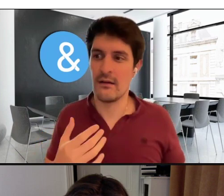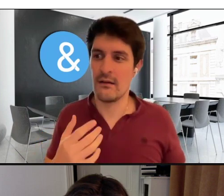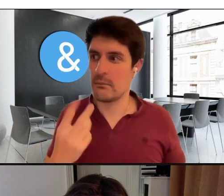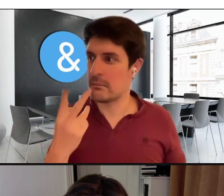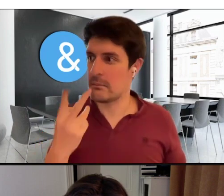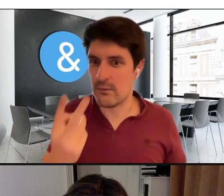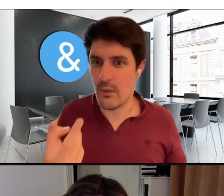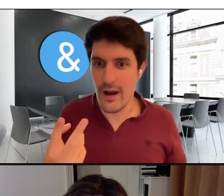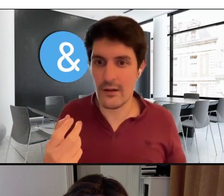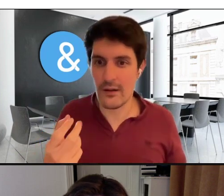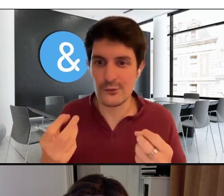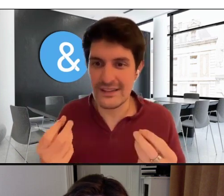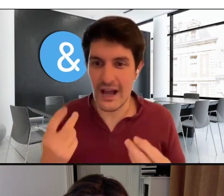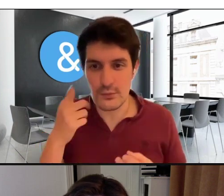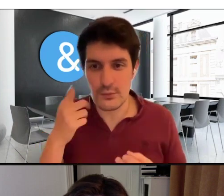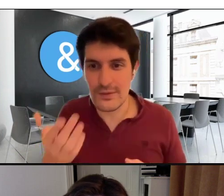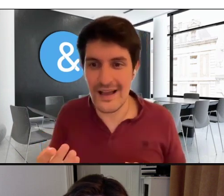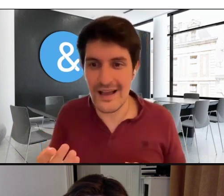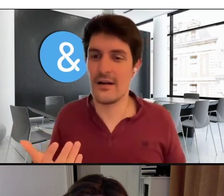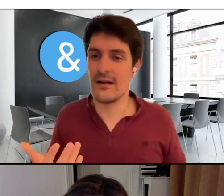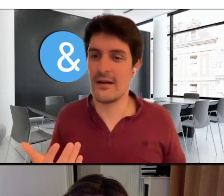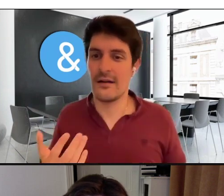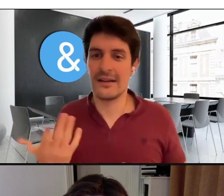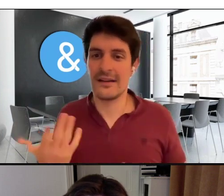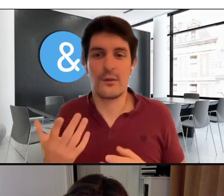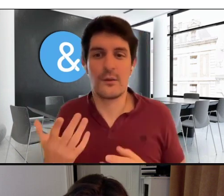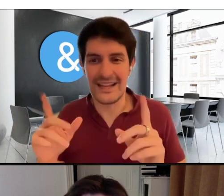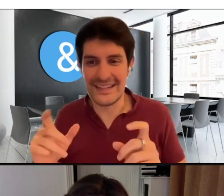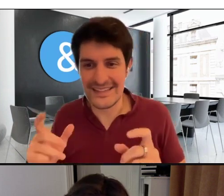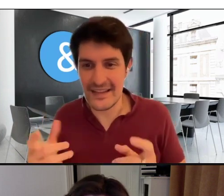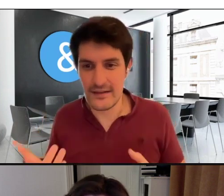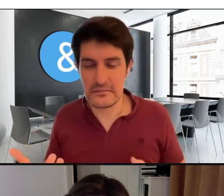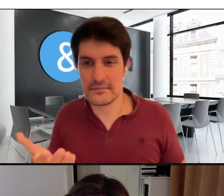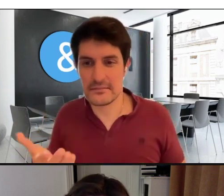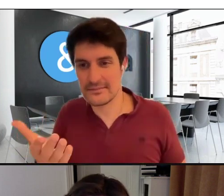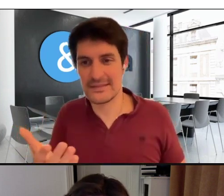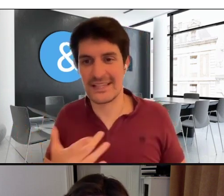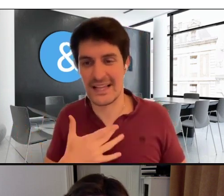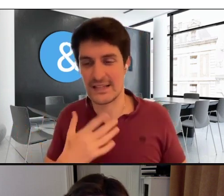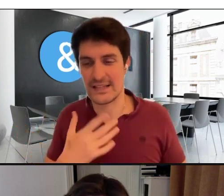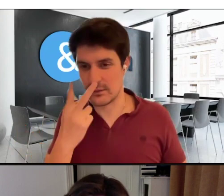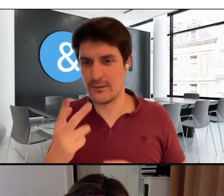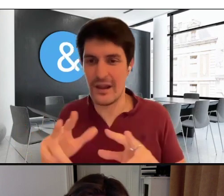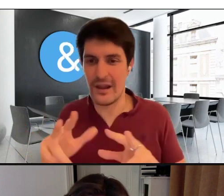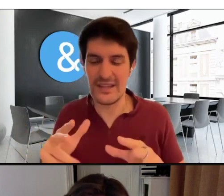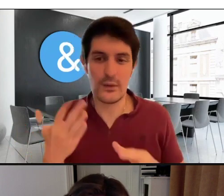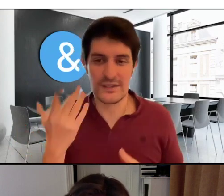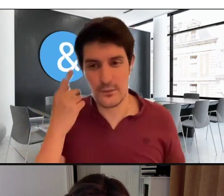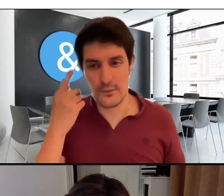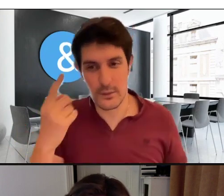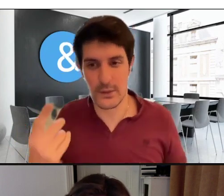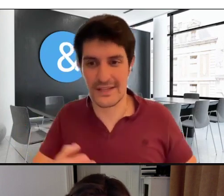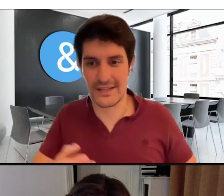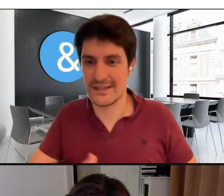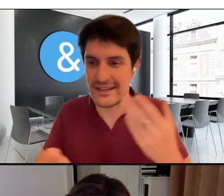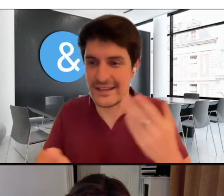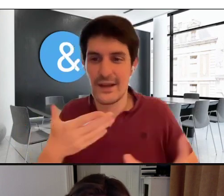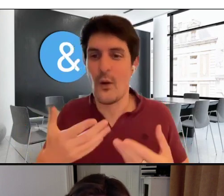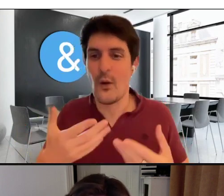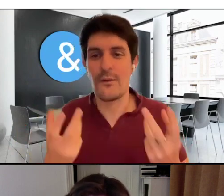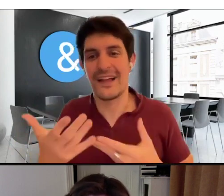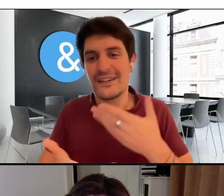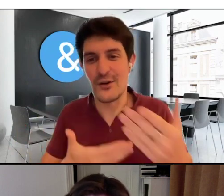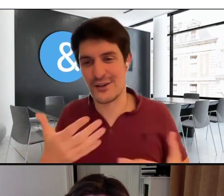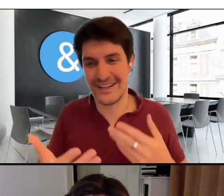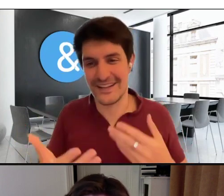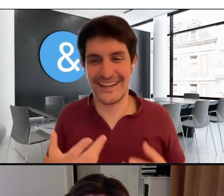par voir le sous-titrage pour ça? Qu'est-ce que vous allez tester? Vous avez vu la vidéo, qu'est-ce que vous en pensez? On va faire un